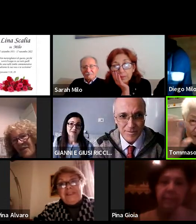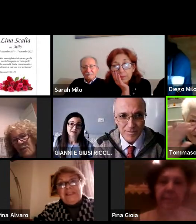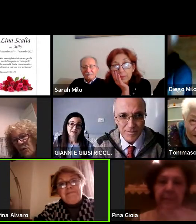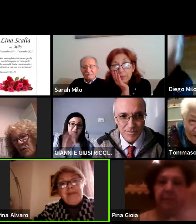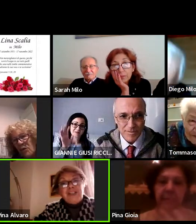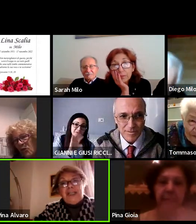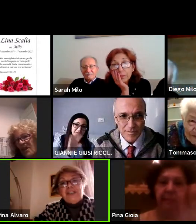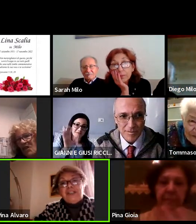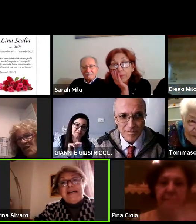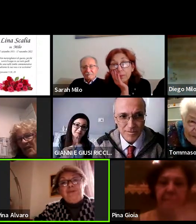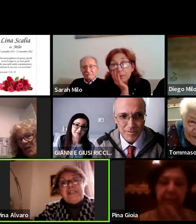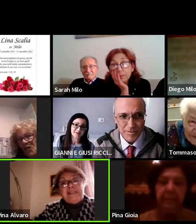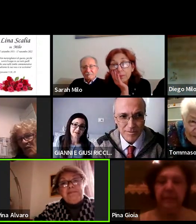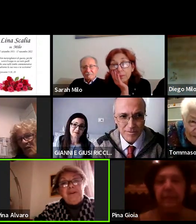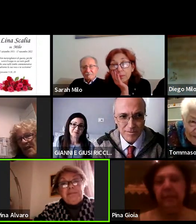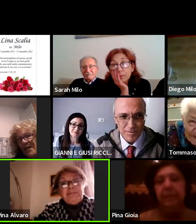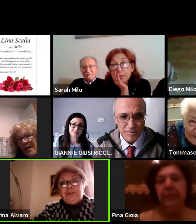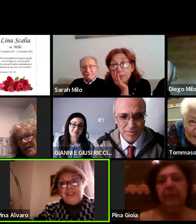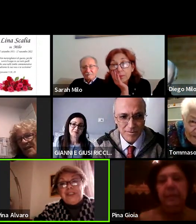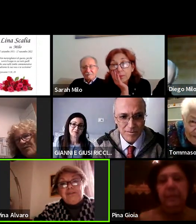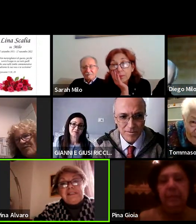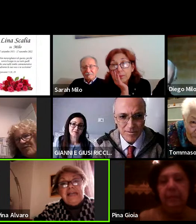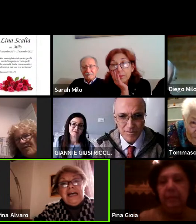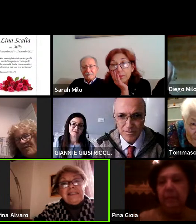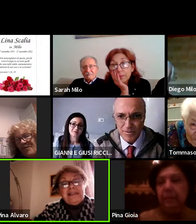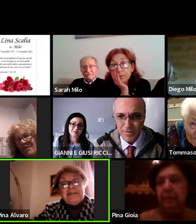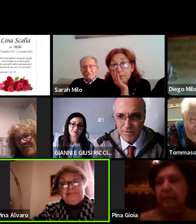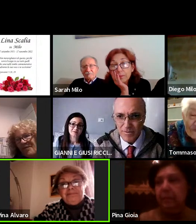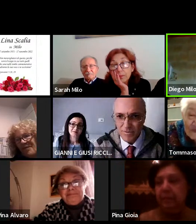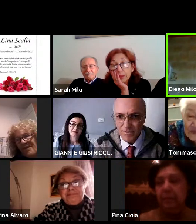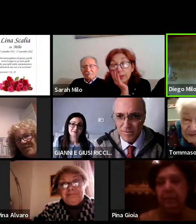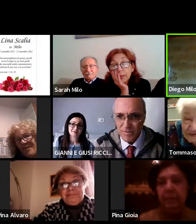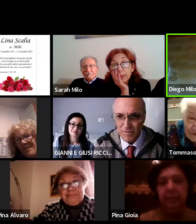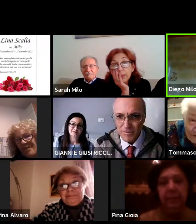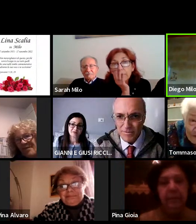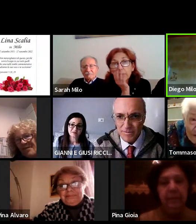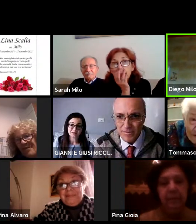Mi dispiace che ci siamo visti in queste brutte circostanze